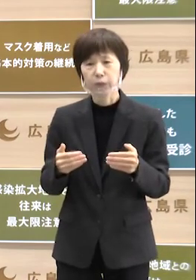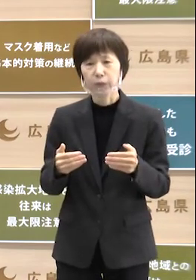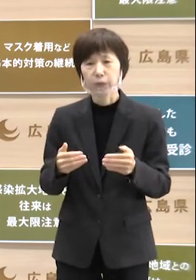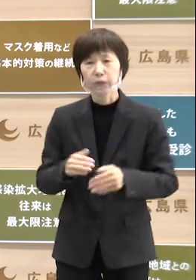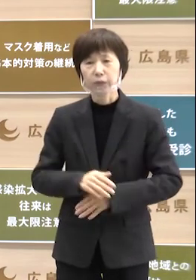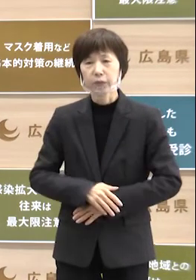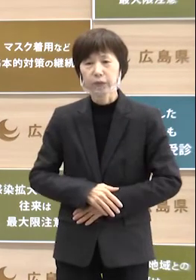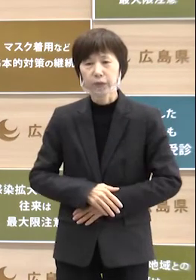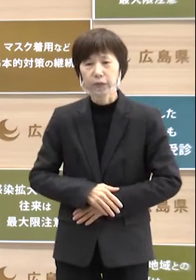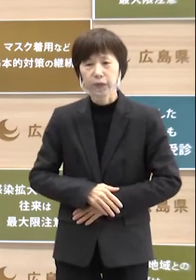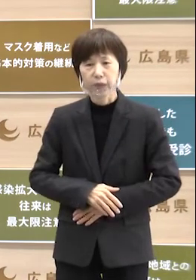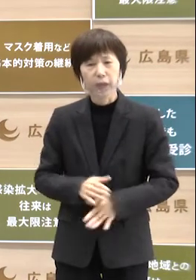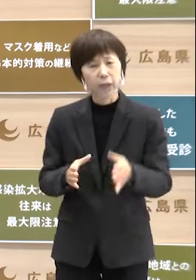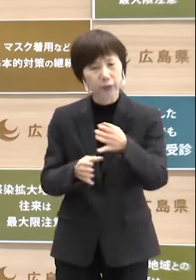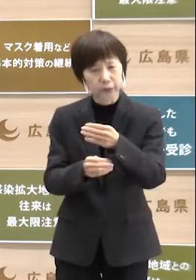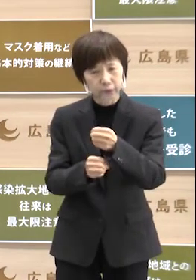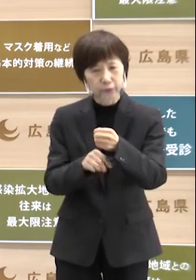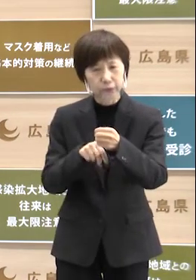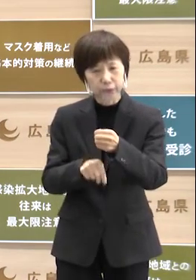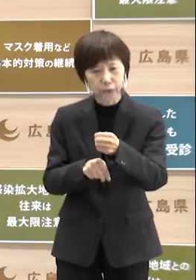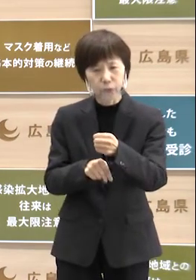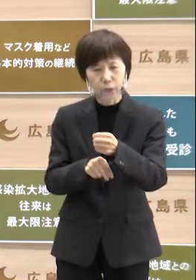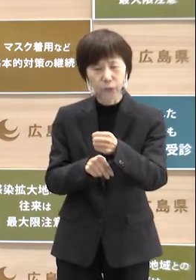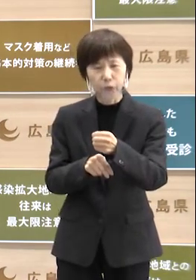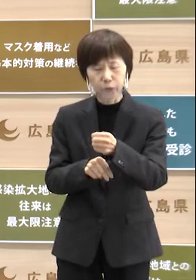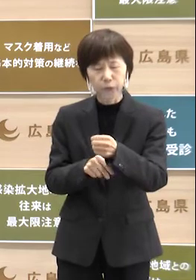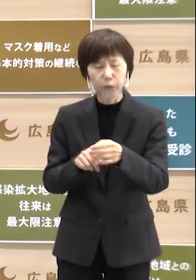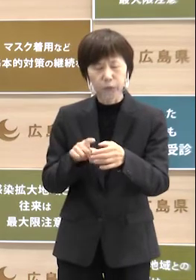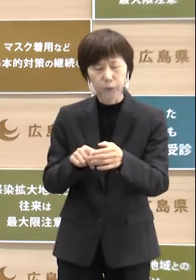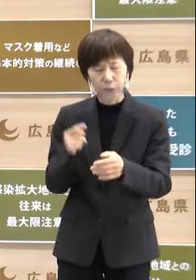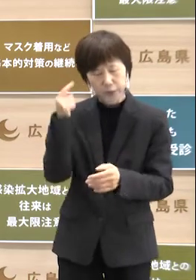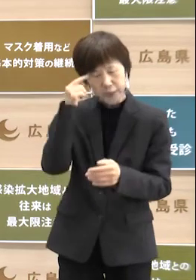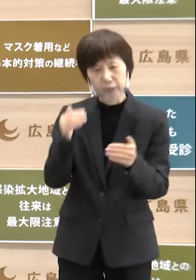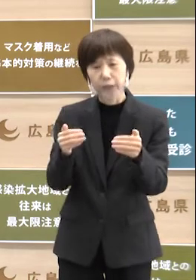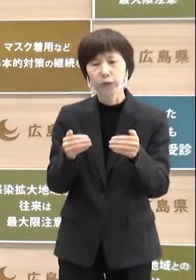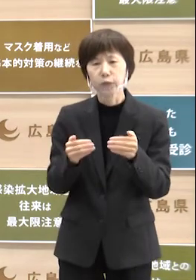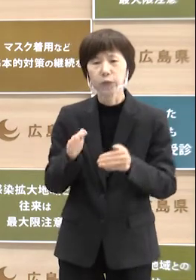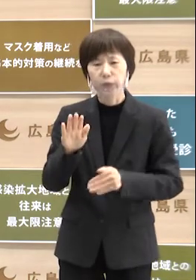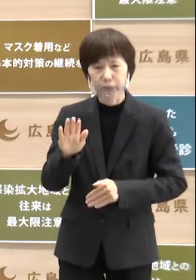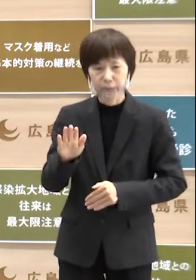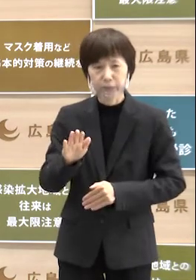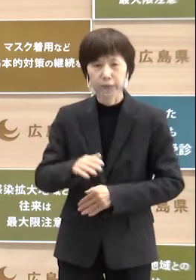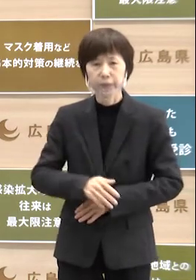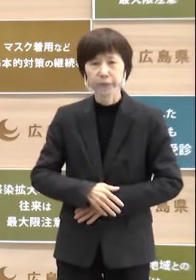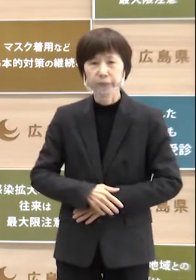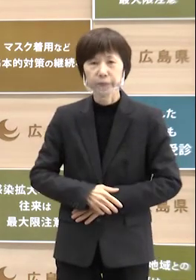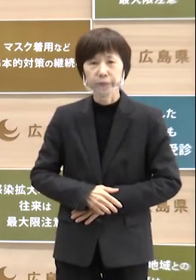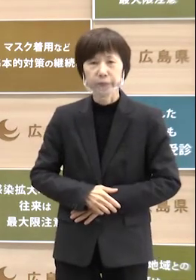日程的なですね、制約というのはあろうかと思っています。